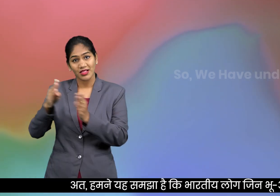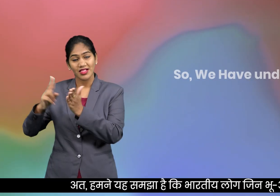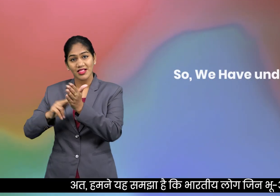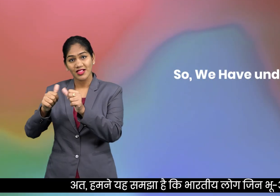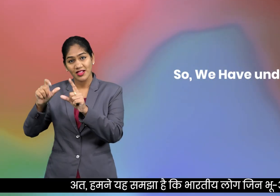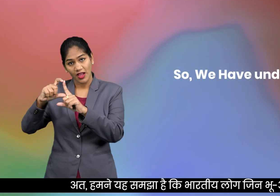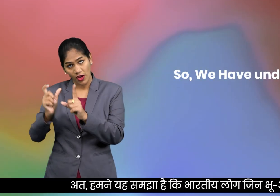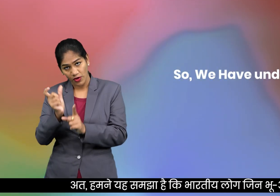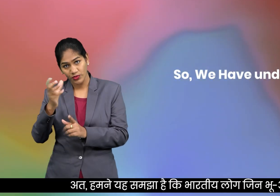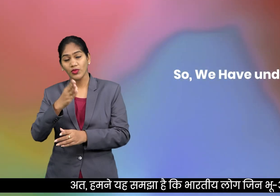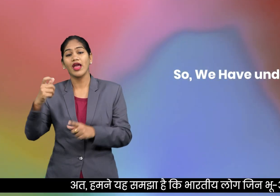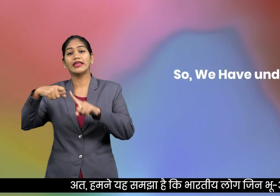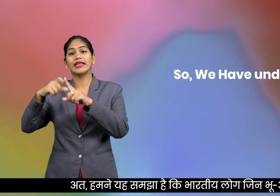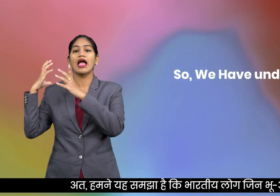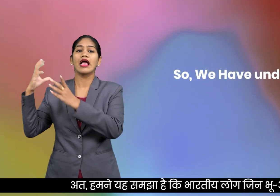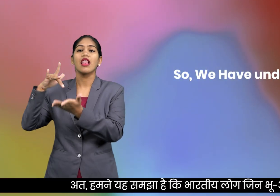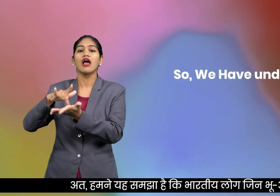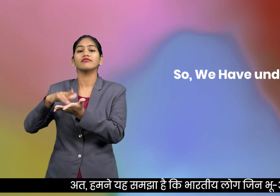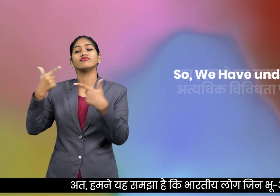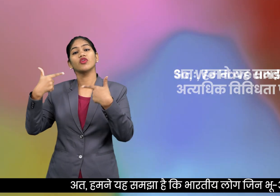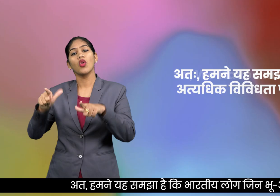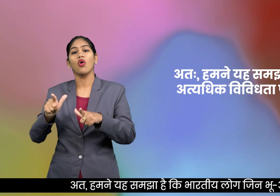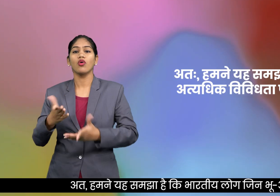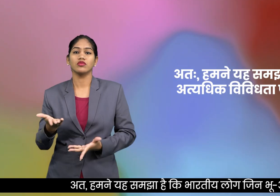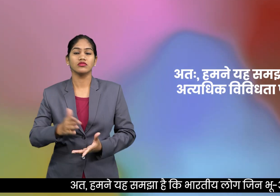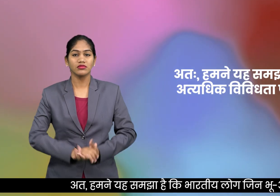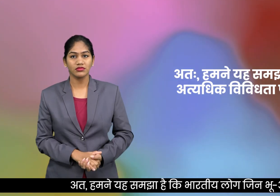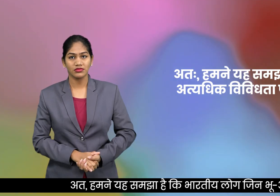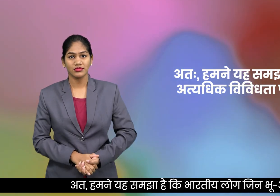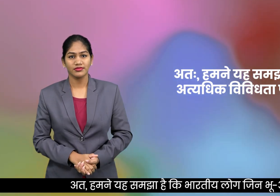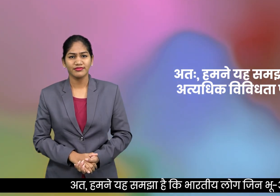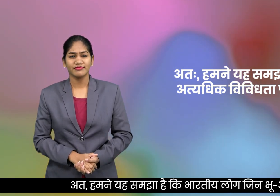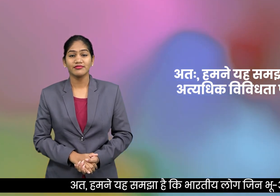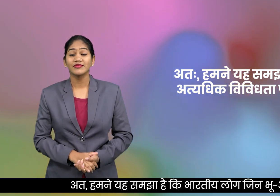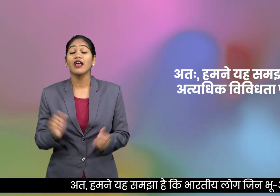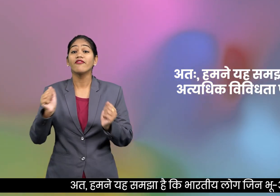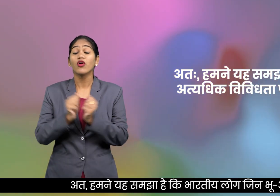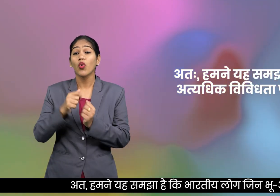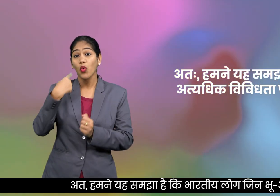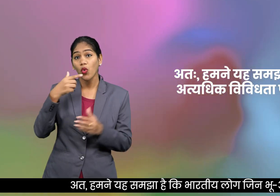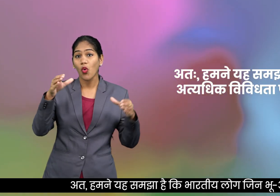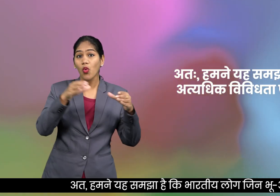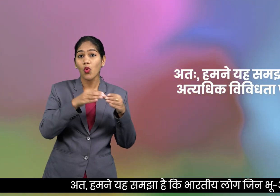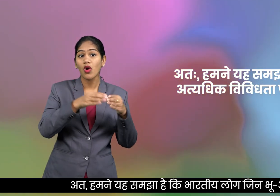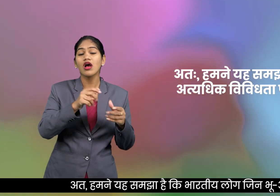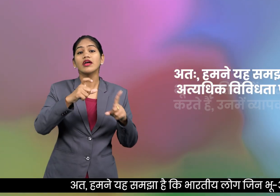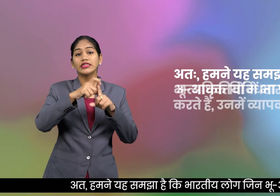अंत हमने यह समझा है कि भारतीय लोग जिन भू आकृतियों में रहते हैं,